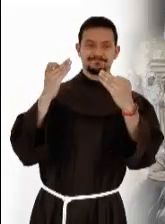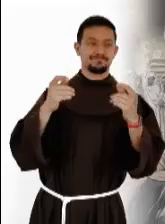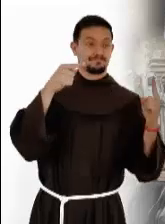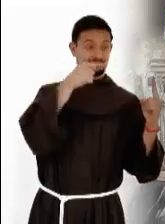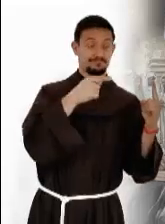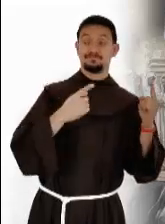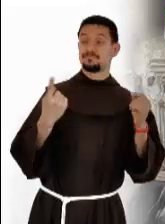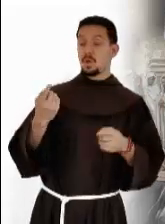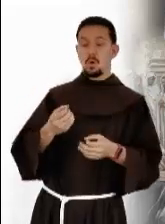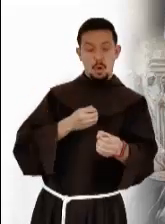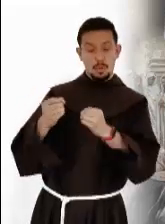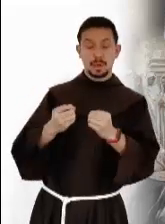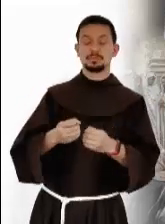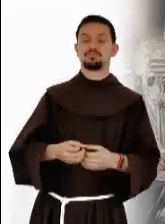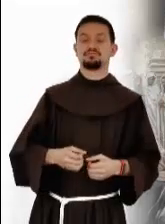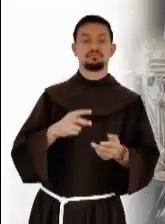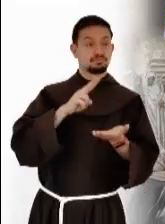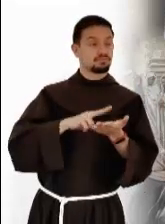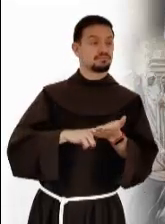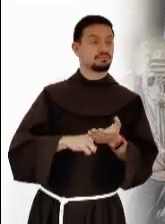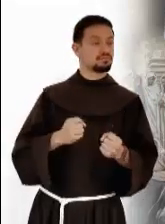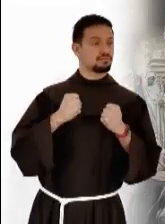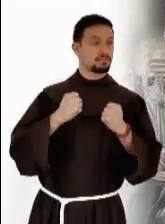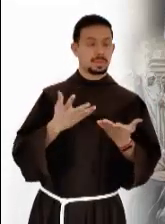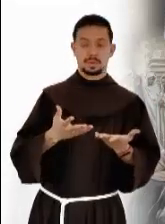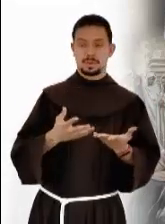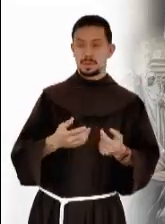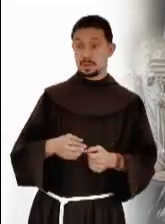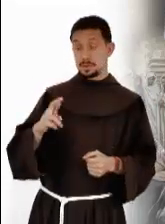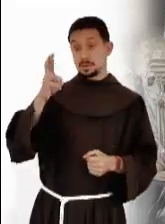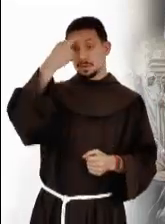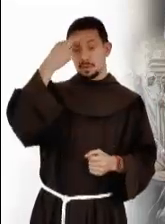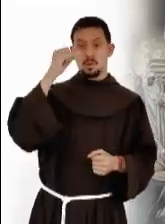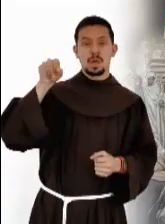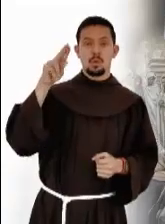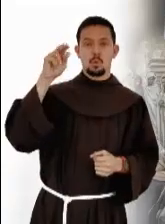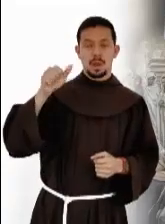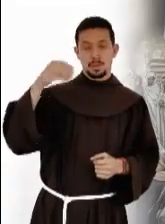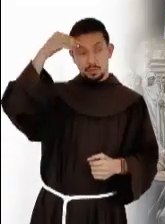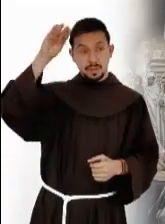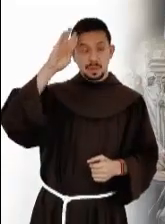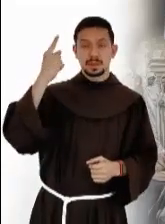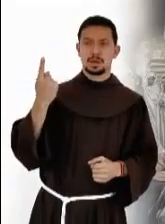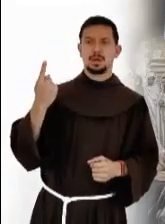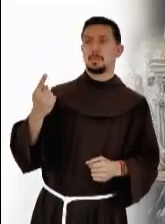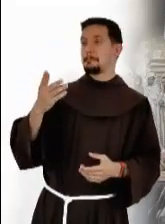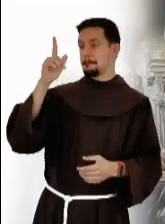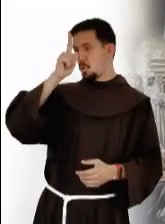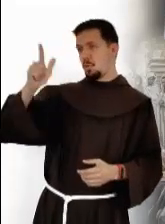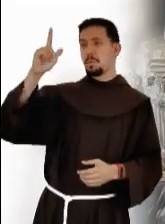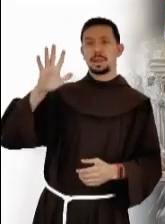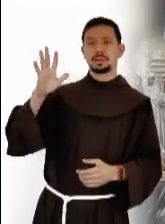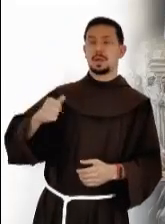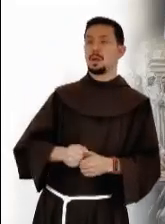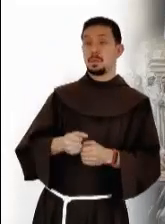tiene autoridad. Alude a Juan Bautista, lámpara que ardía y brillaba como un testigo confiable. Pero para